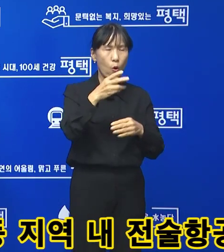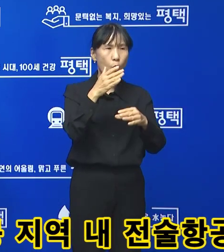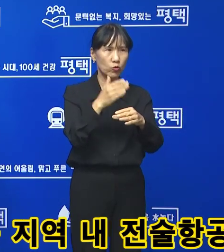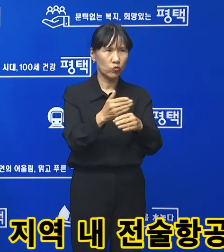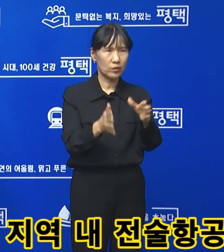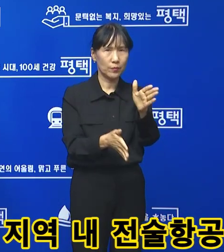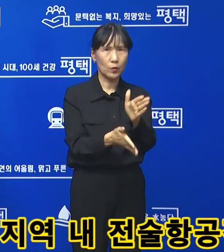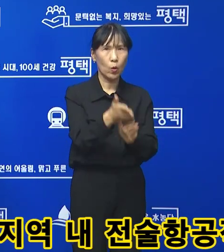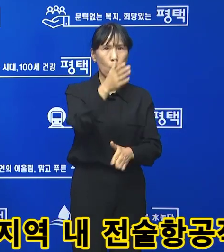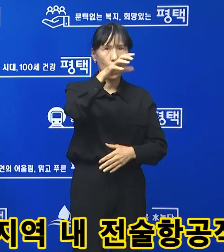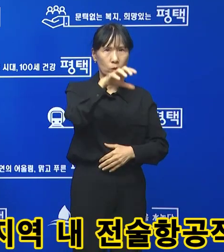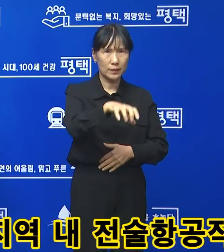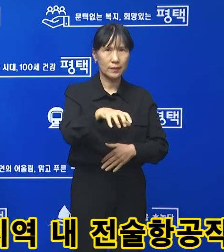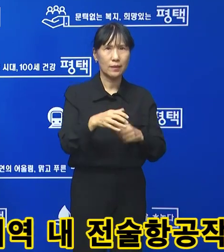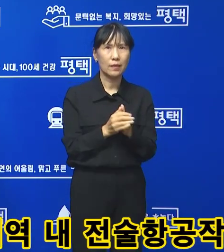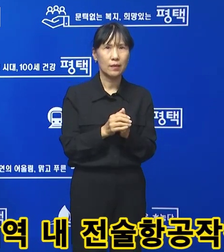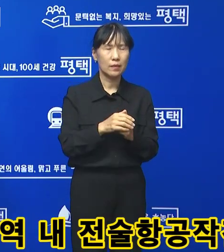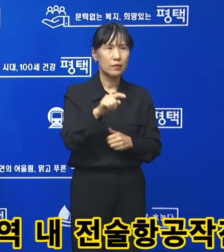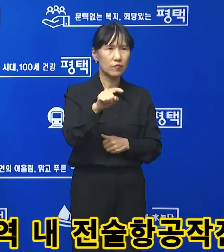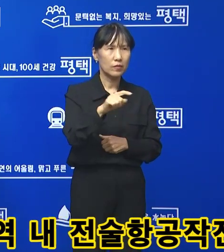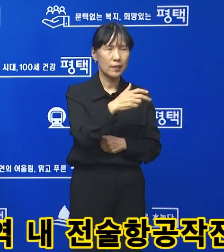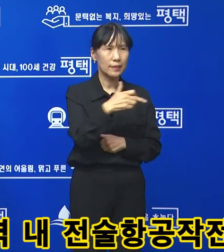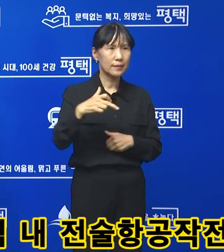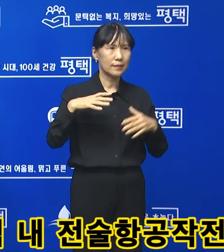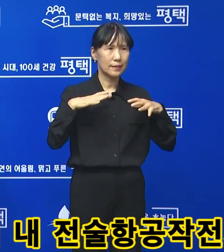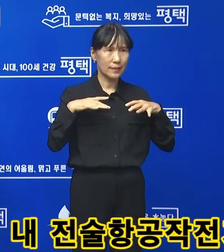자리매김했고이는 우리의 큰 자부심입니다